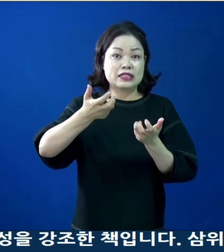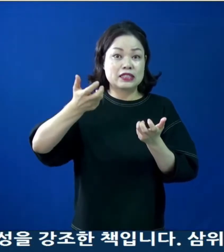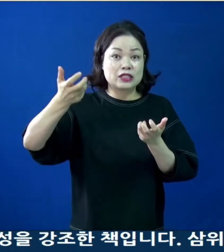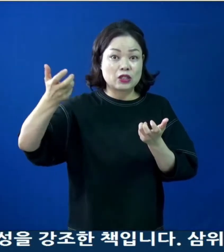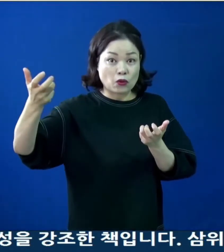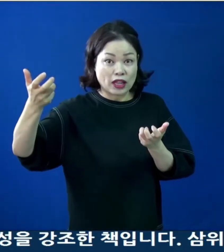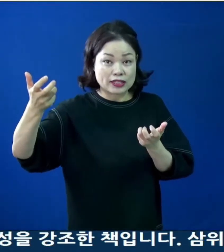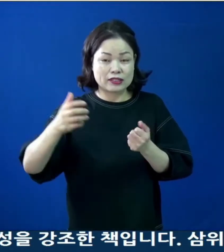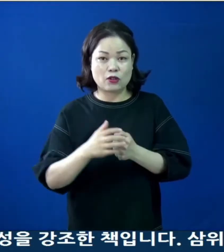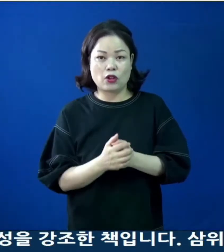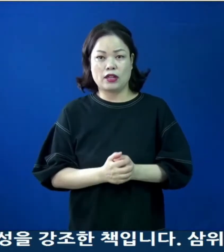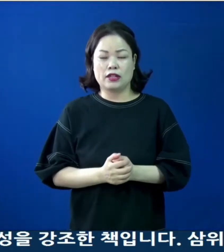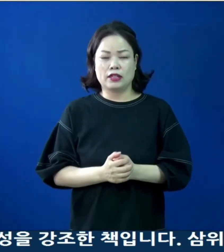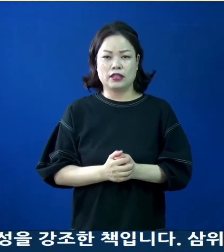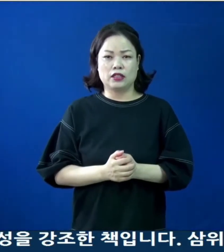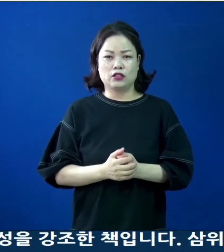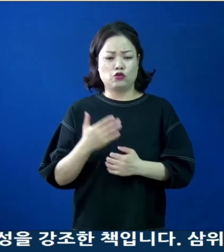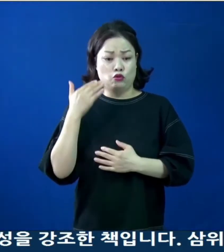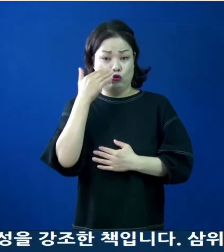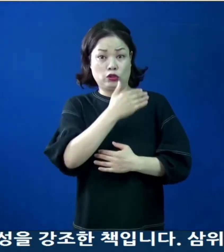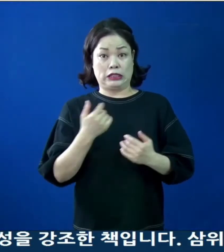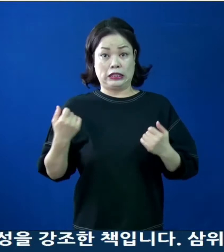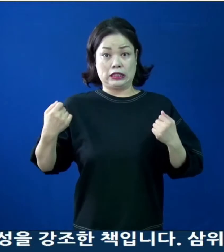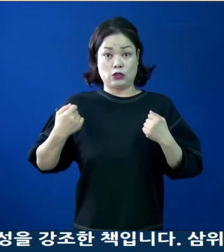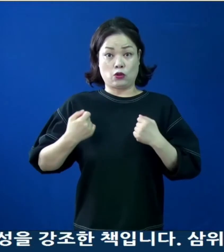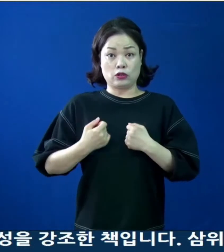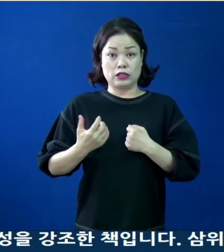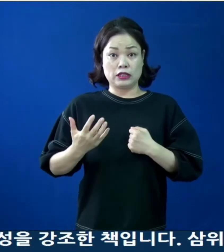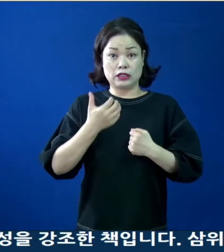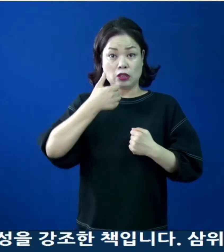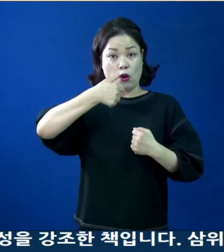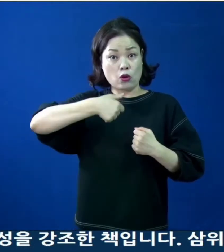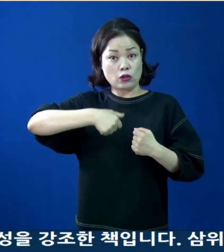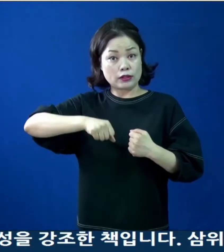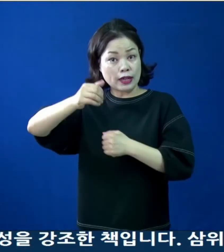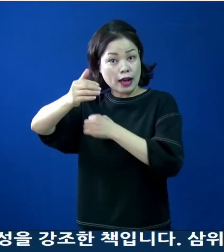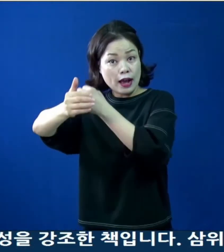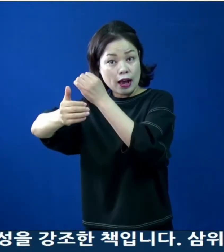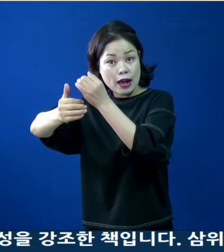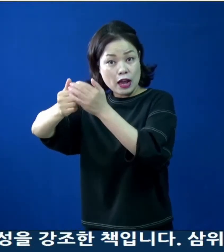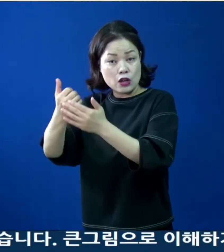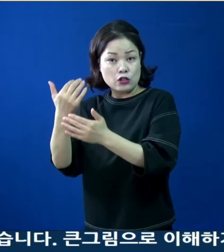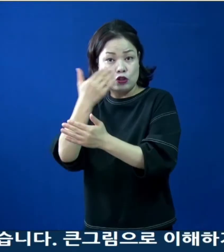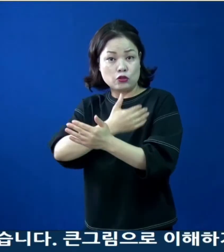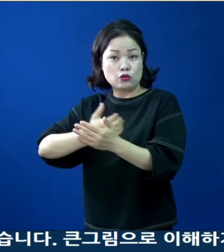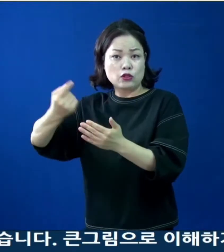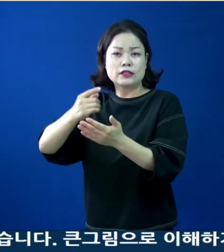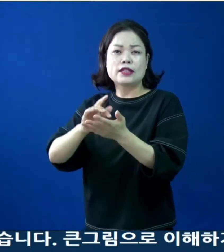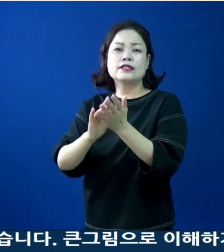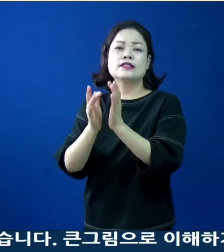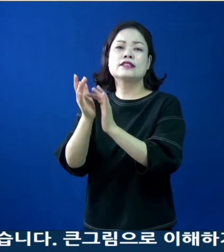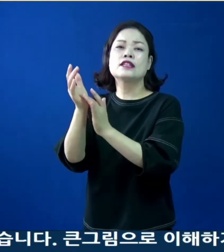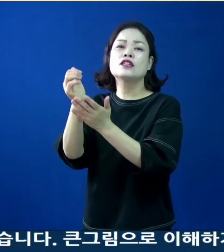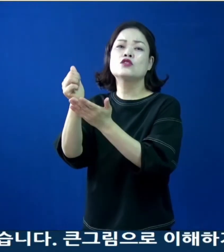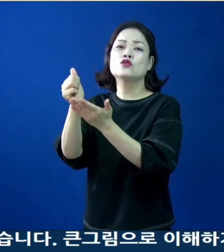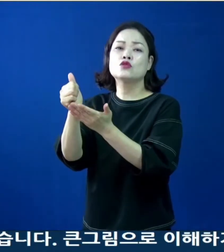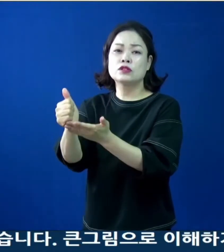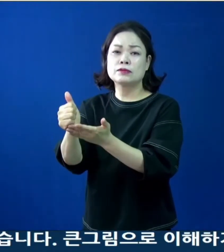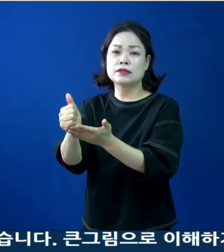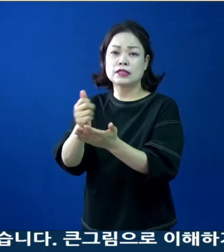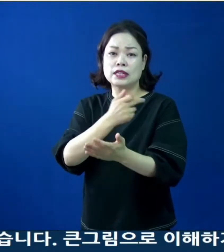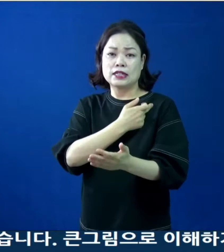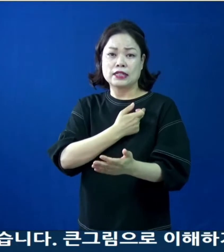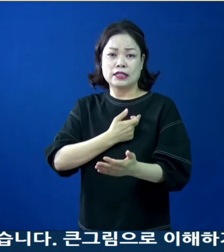있다는 것이죠. 육신을 입고 오신 성자 하나님께서, 육신을 입고 오신 예수님께서